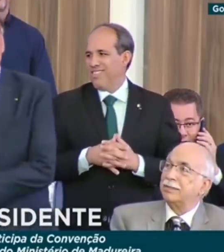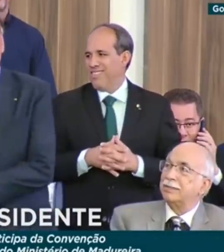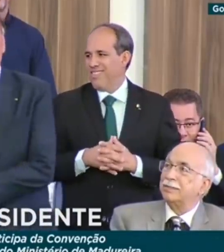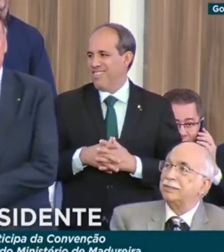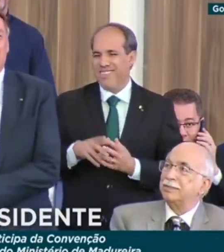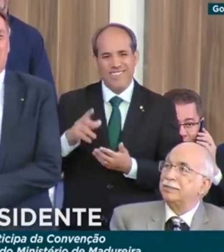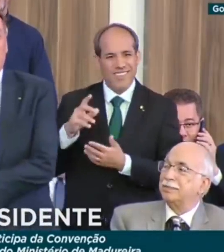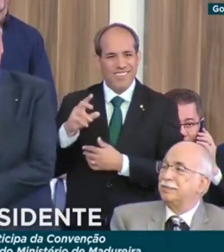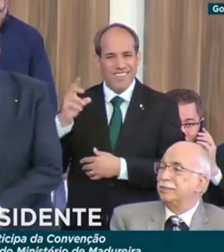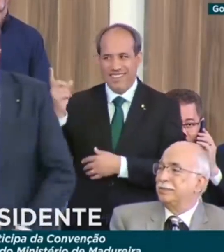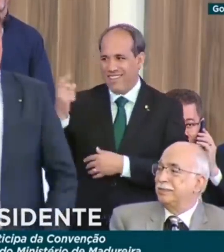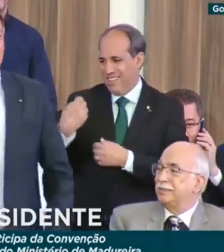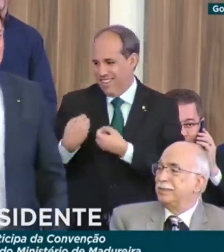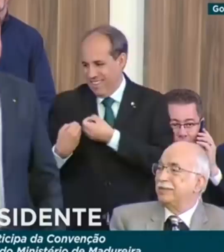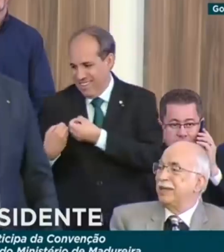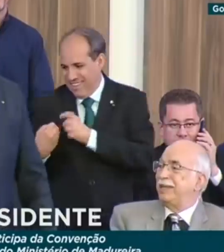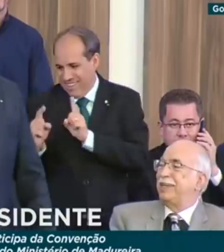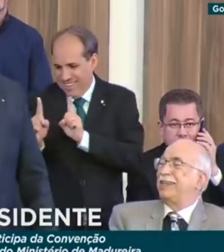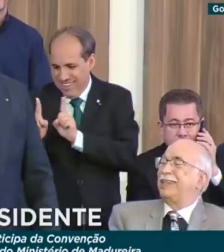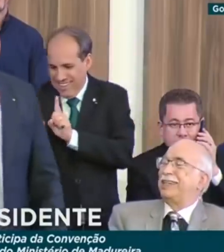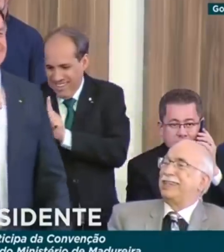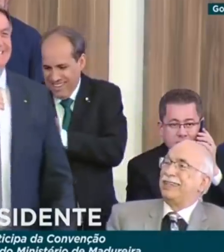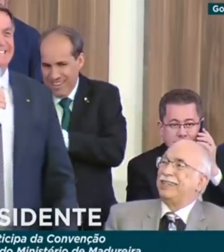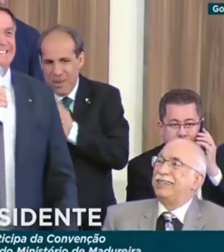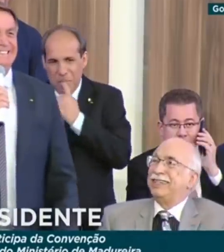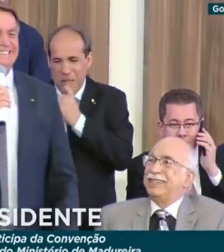Se eu chegar mais perto dele um pouquinho.